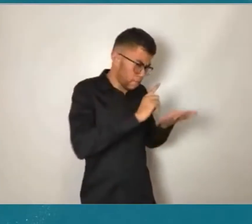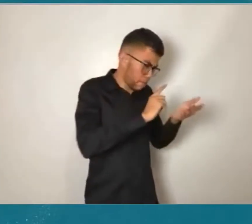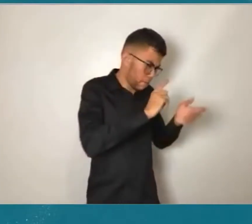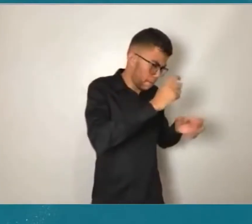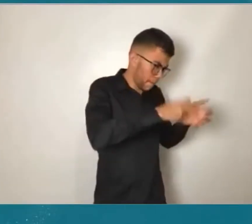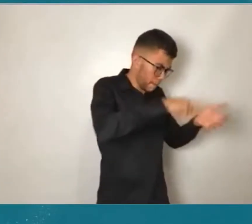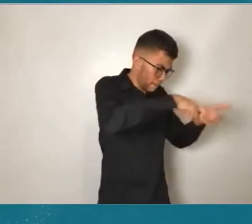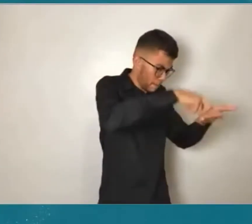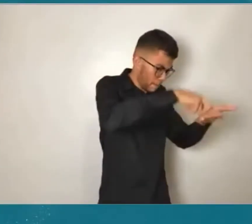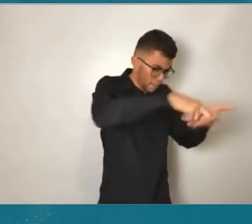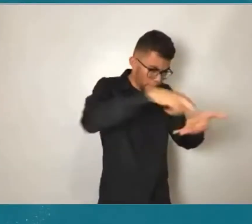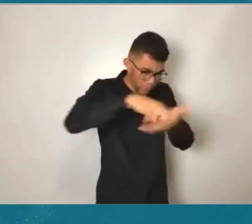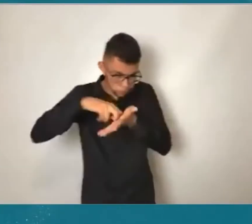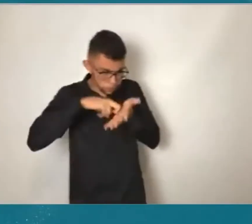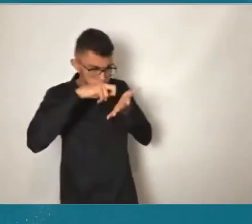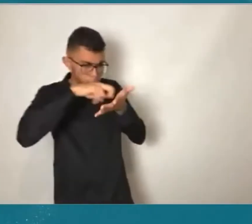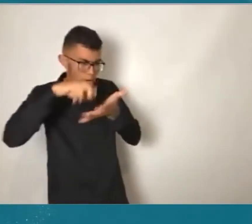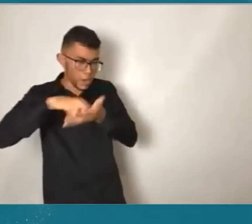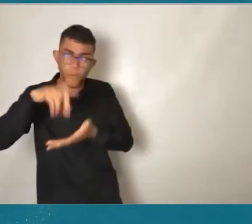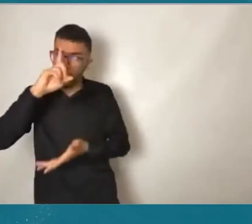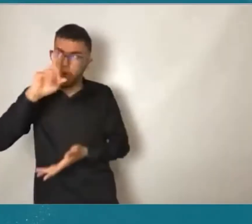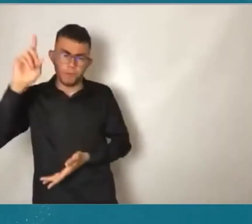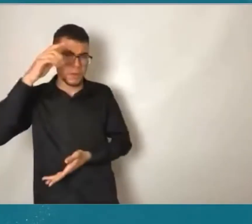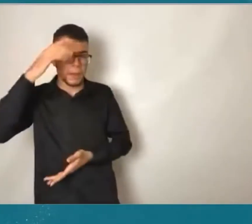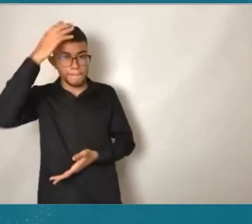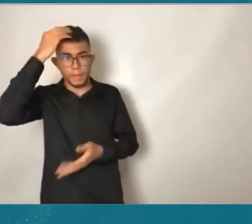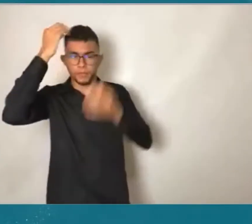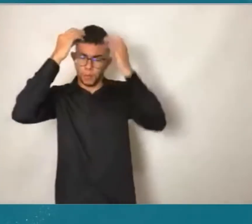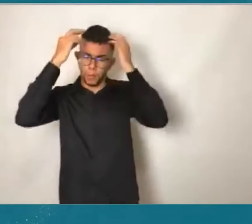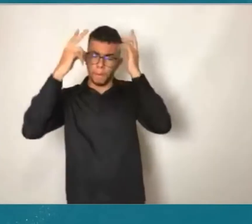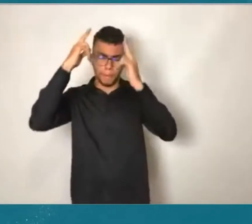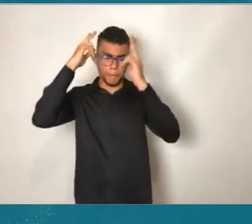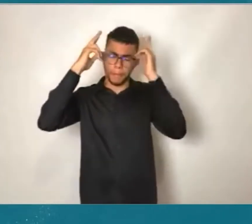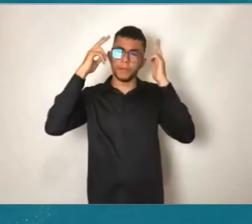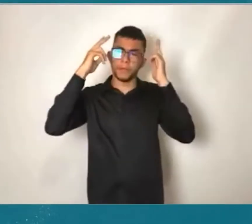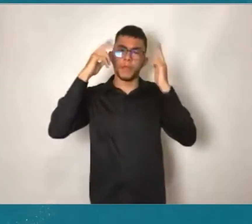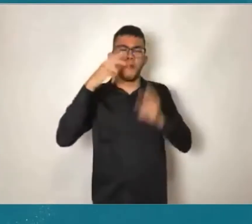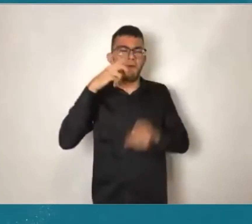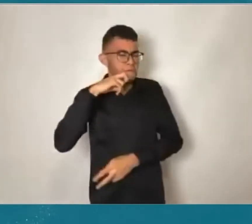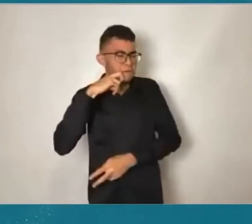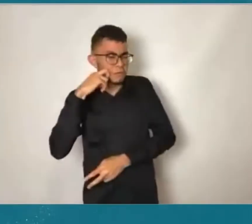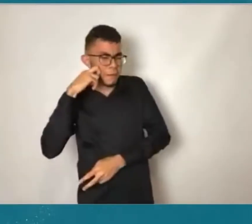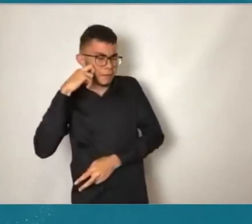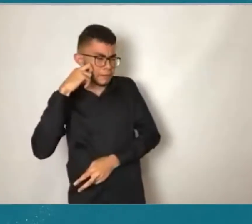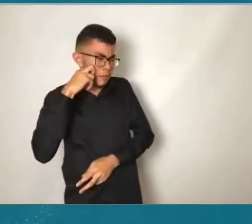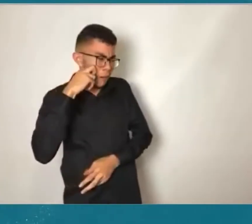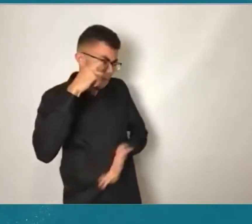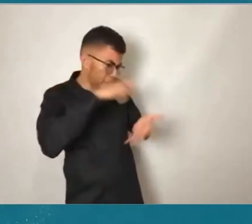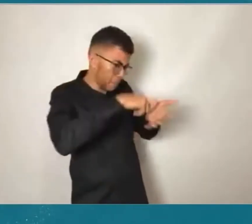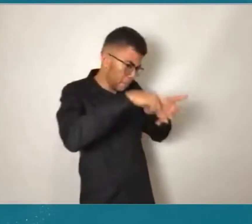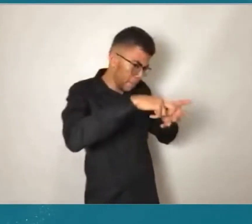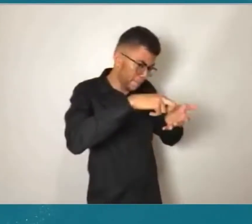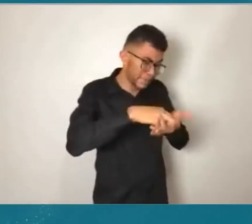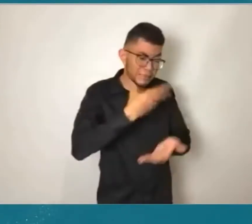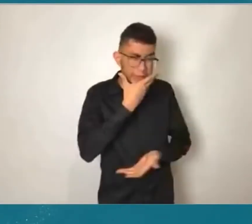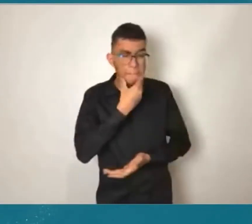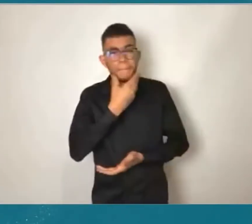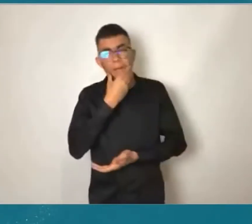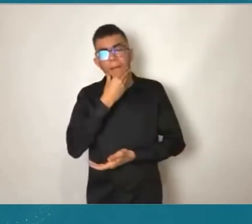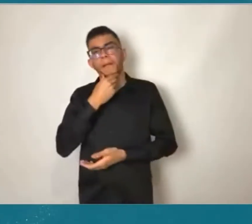de rápido, despojo, presa, segura. Então esse menino era o